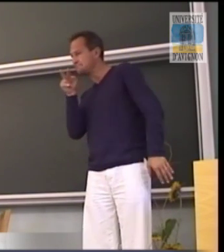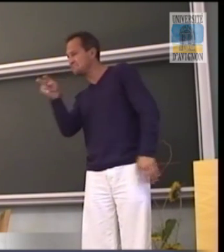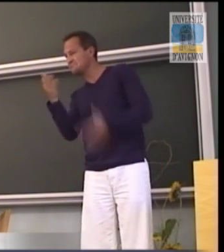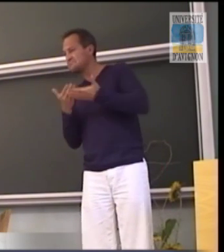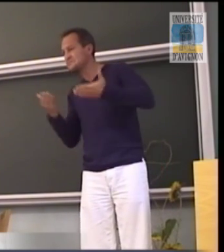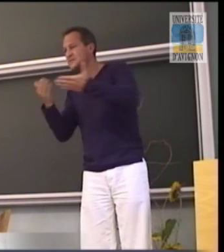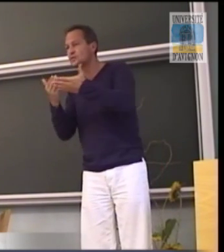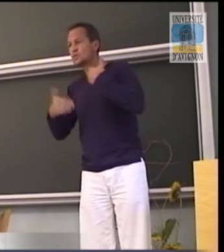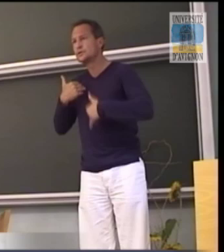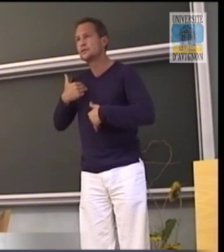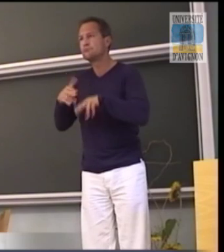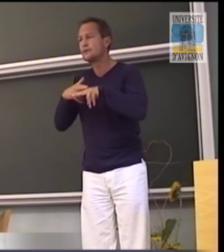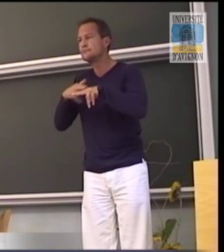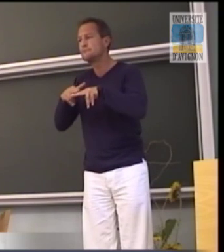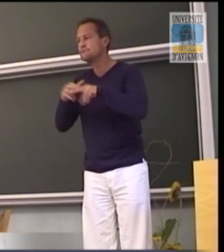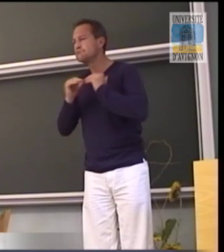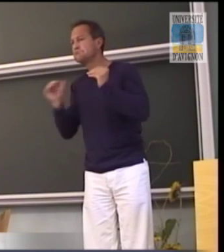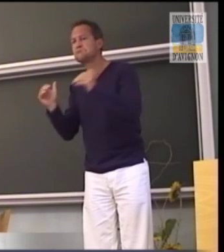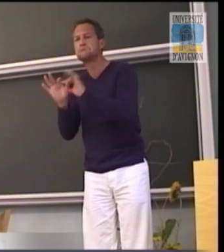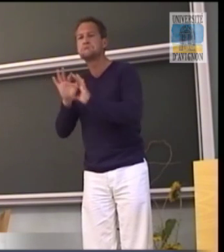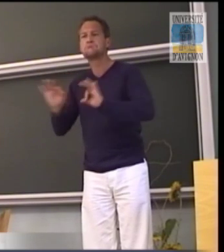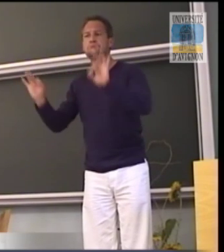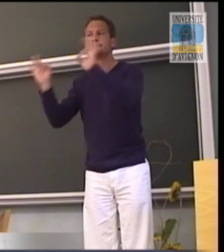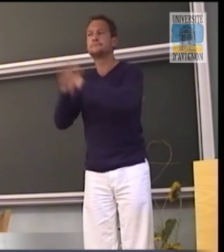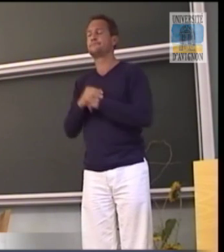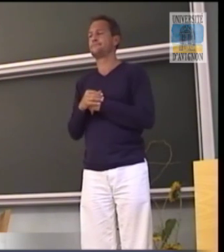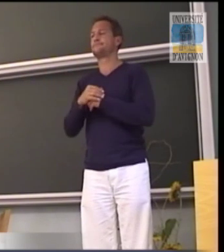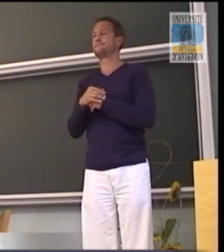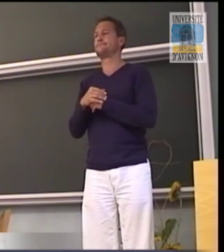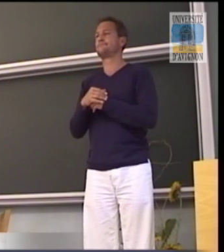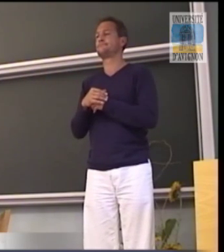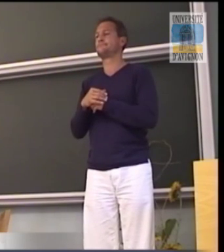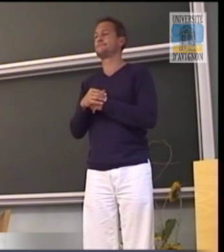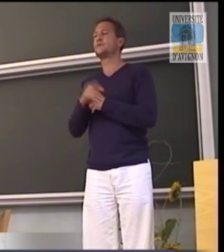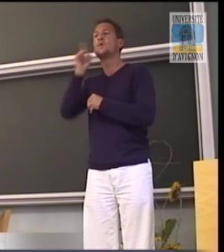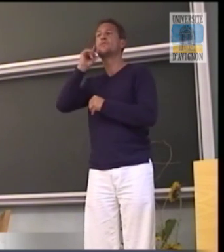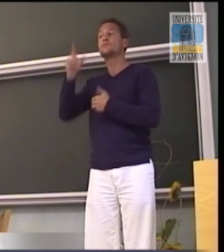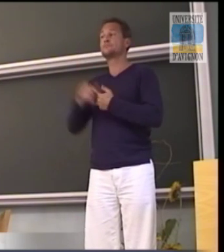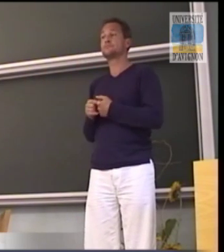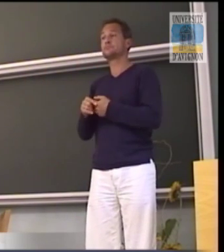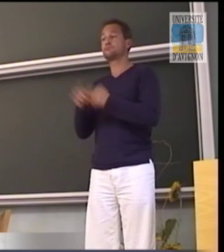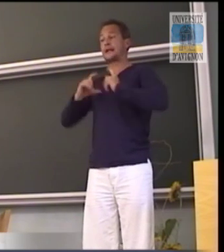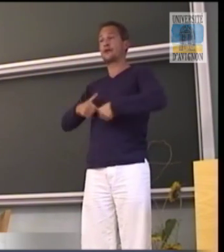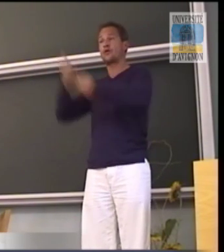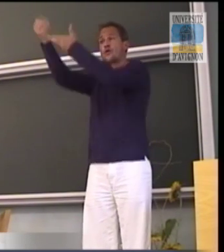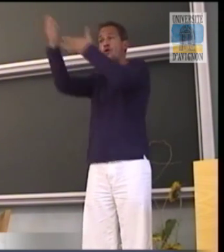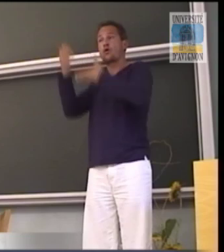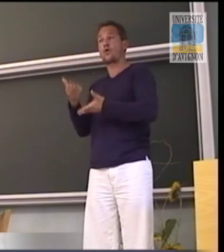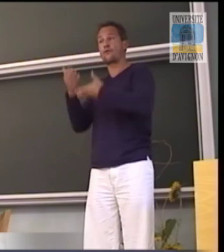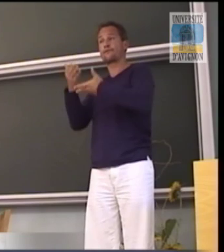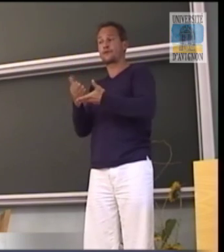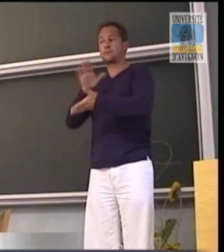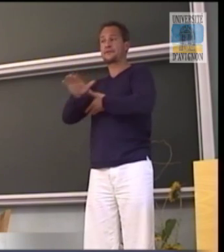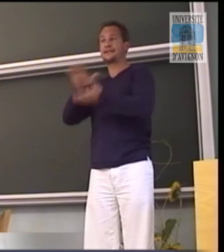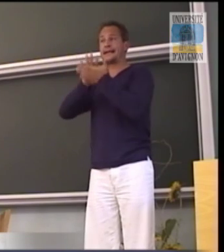nous avons été voir un peu plus loin et on a constaté effectivement que les seules offres qui étaient faites à ce public étaient surtout des offres